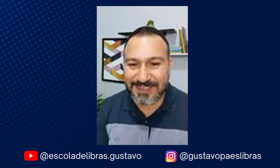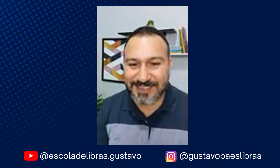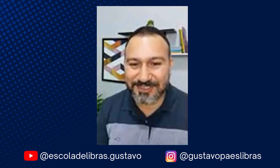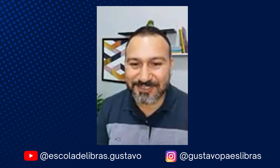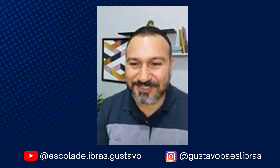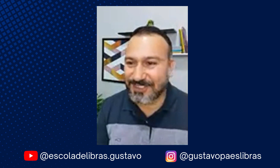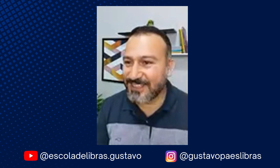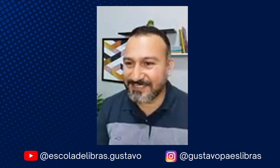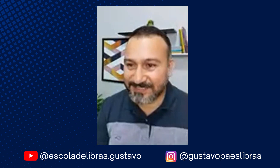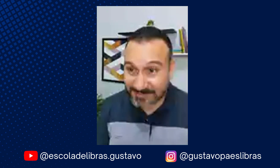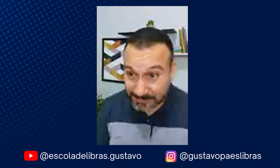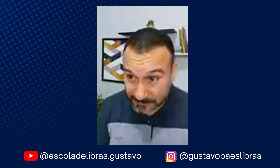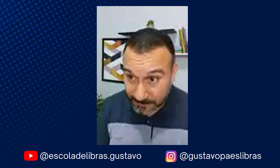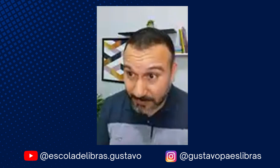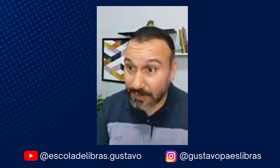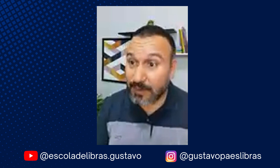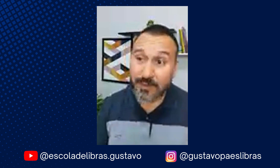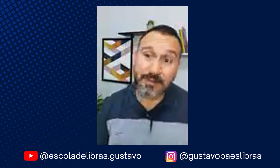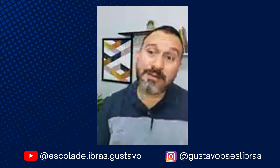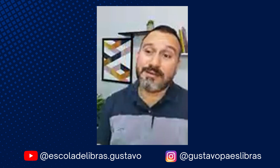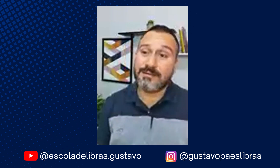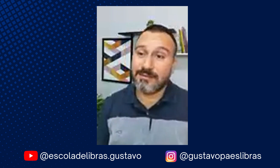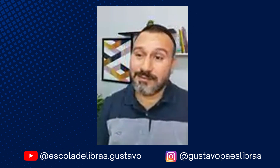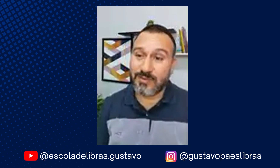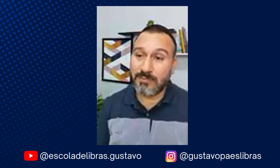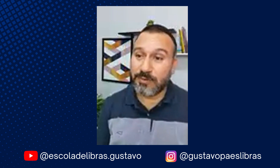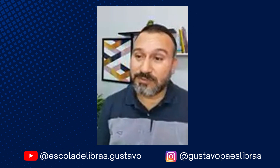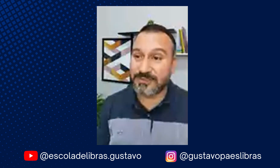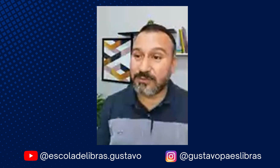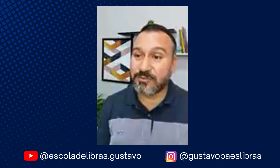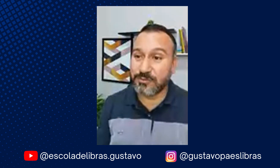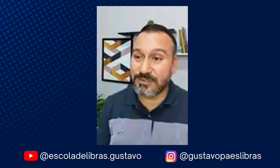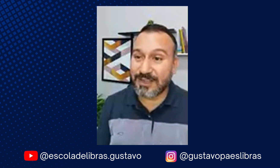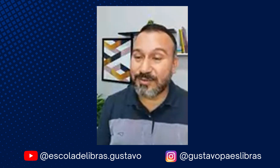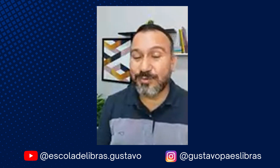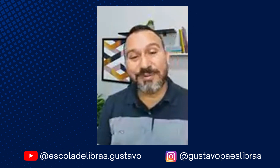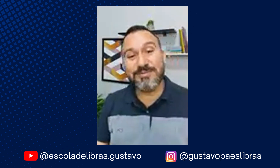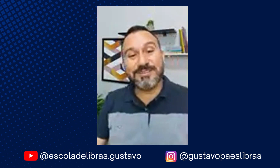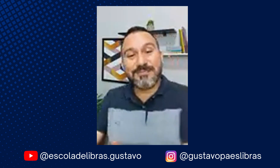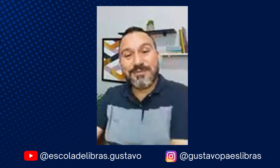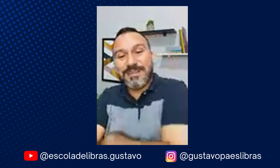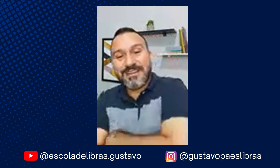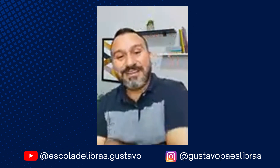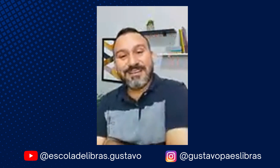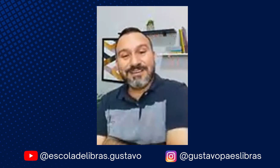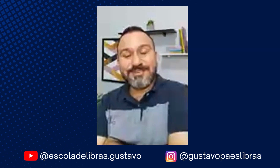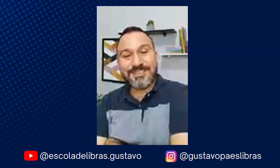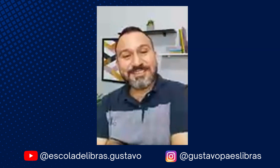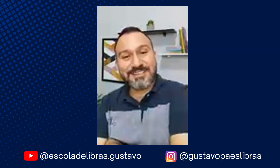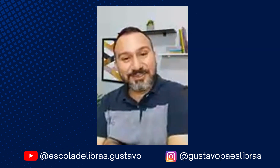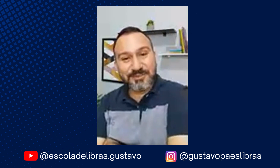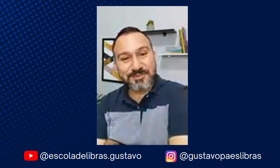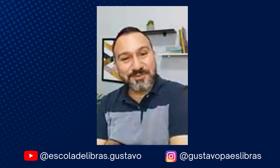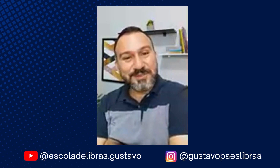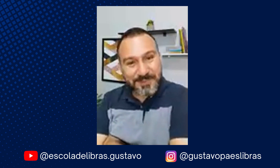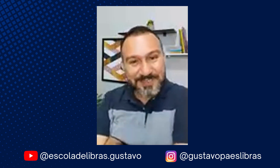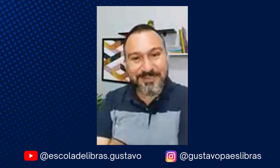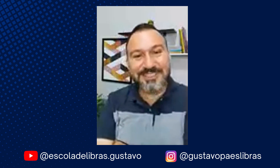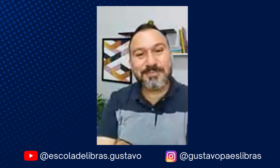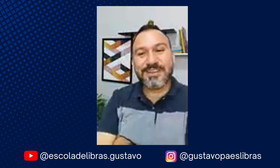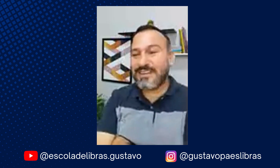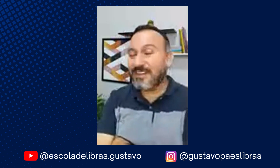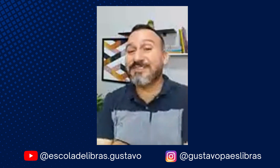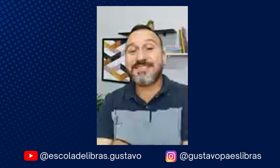Boa noite, Mariana, tudo jóia? Olha, como posso ajudar os surdos na rua? Pergunta boa, né? Você chega no surdo